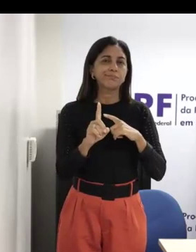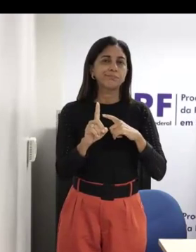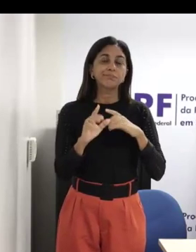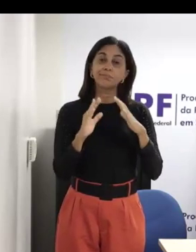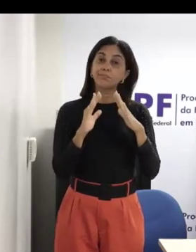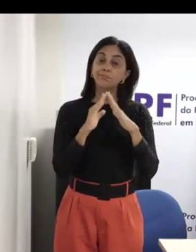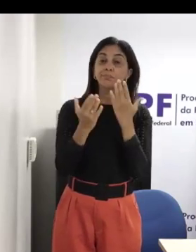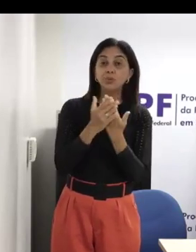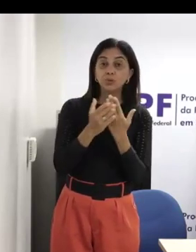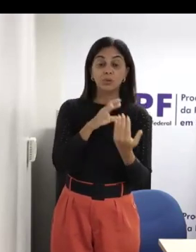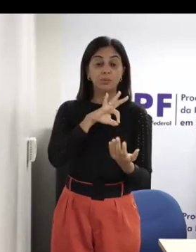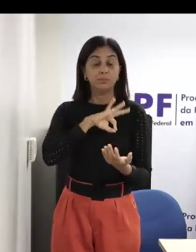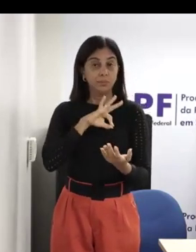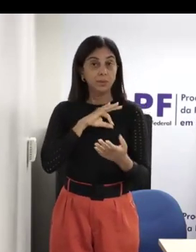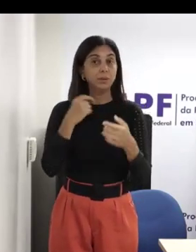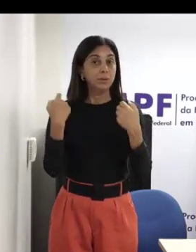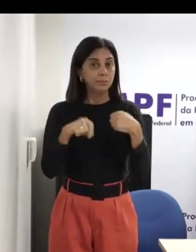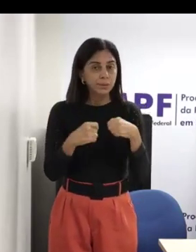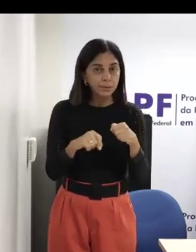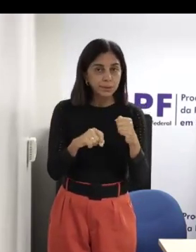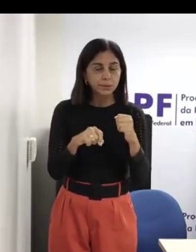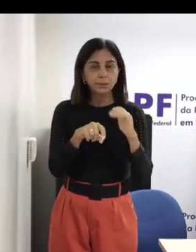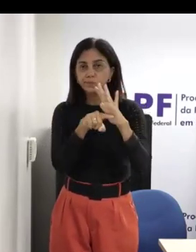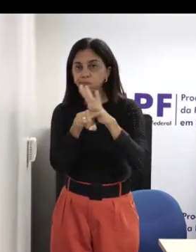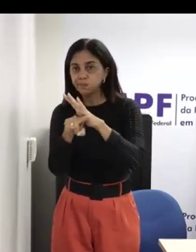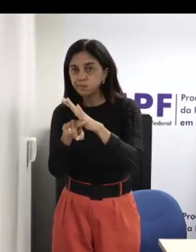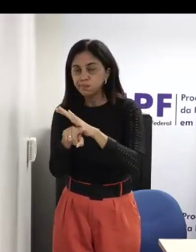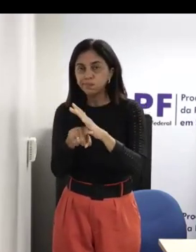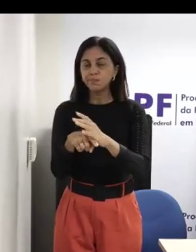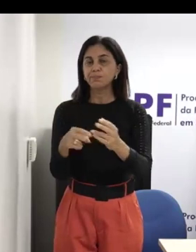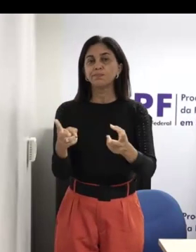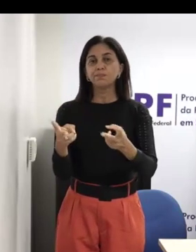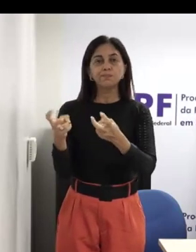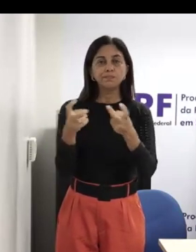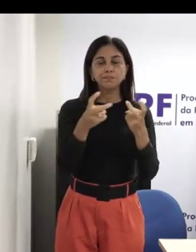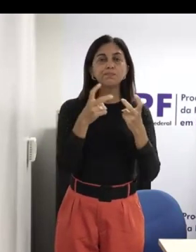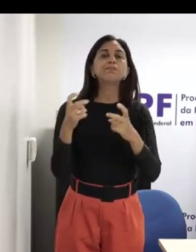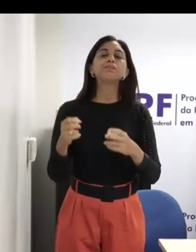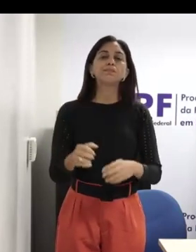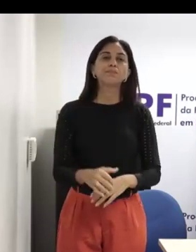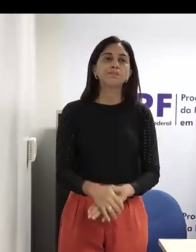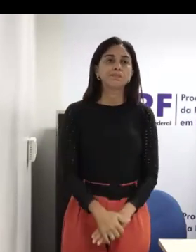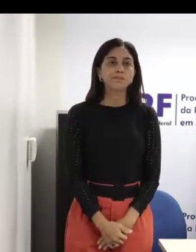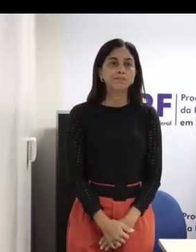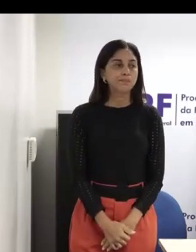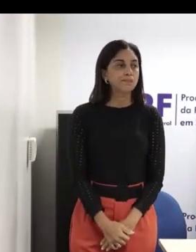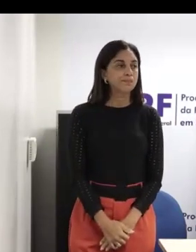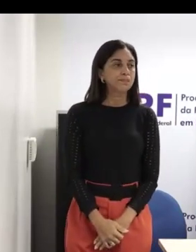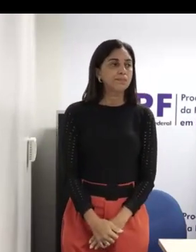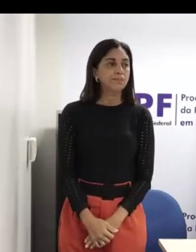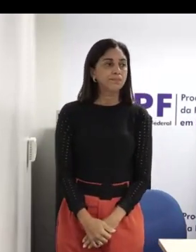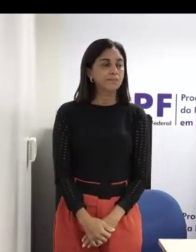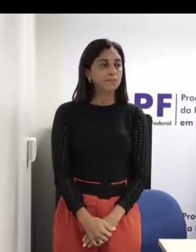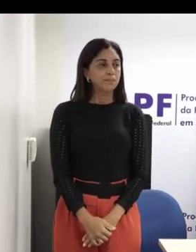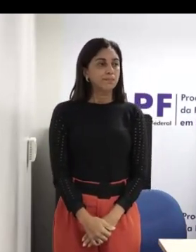as instituições aquilo que vocês têm suspeitas Tá ok eu acho que eu perfeito obrigado